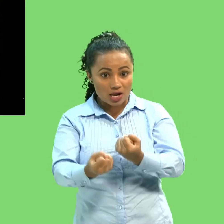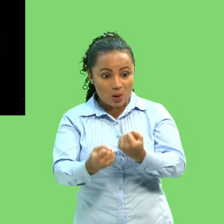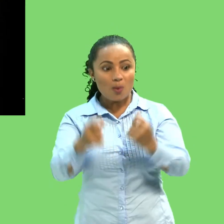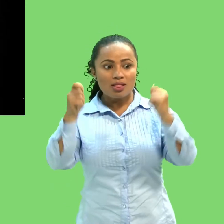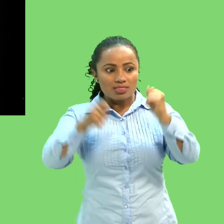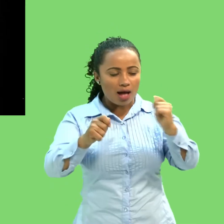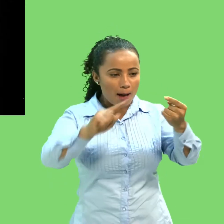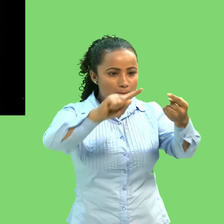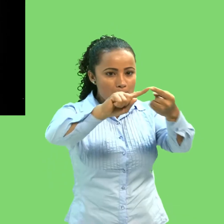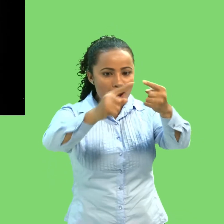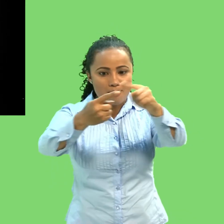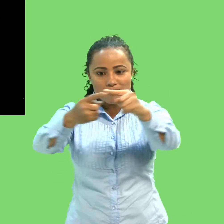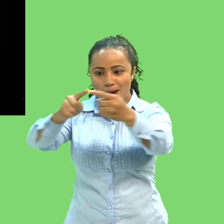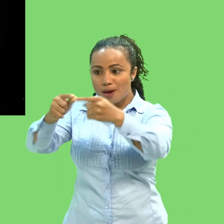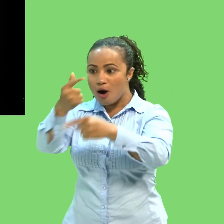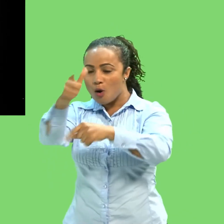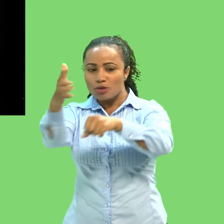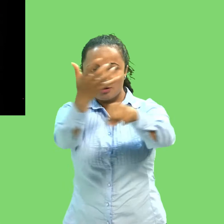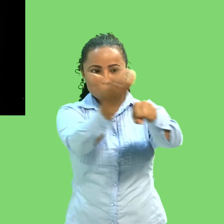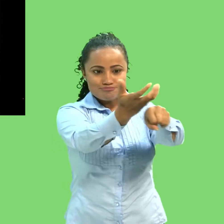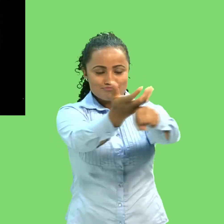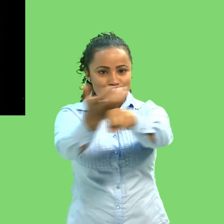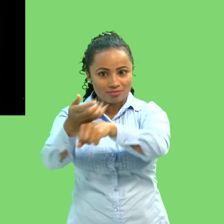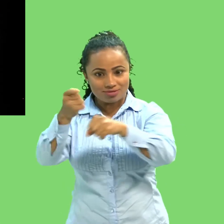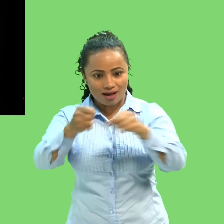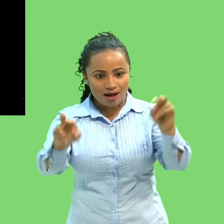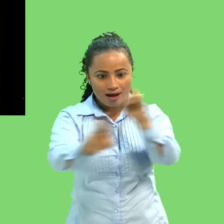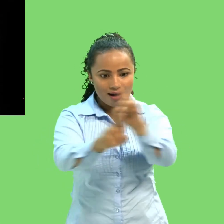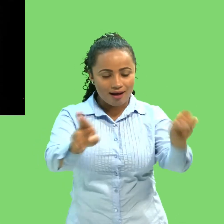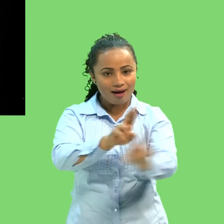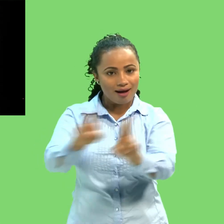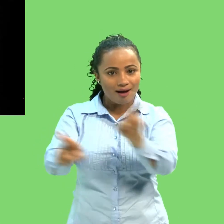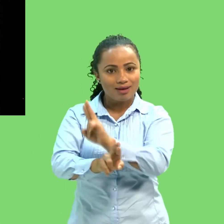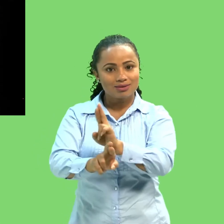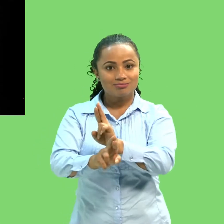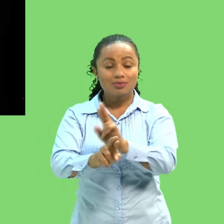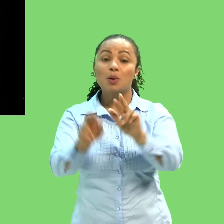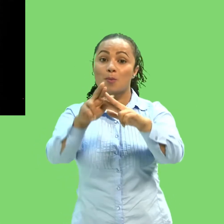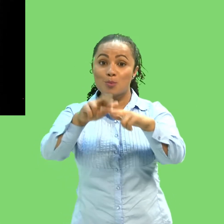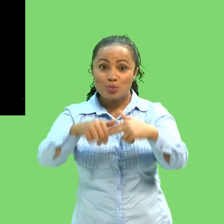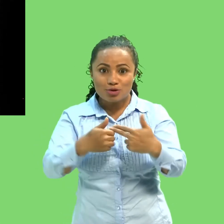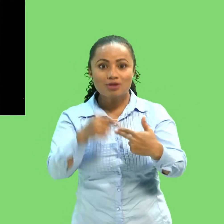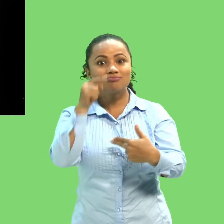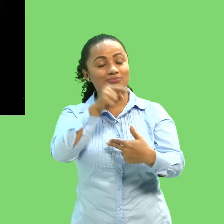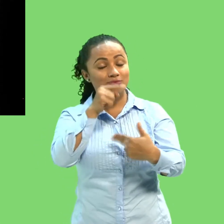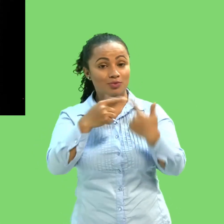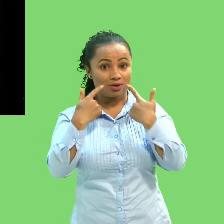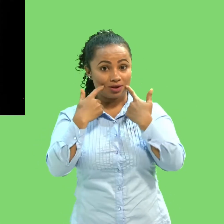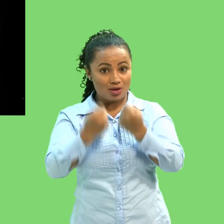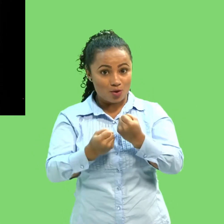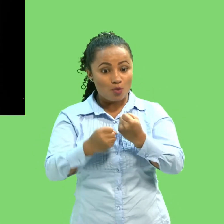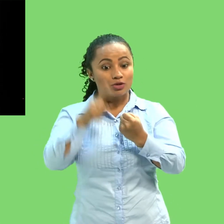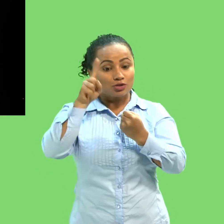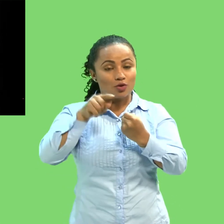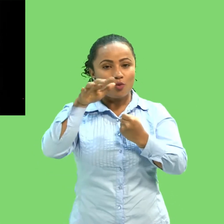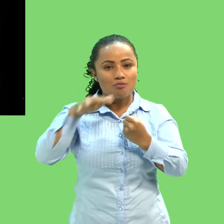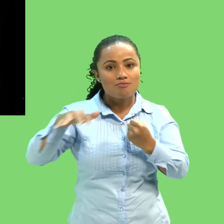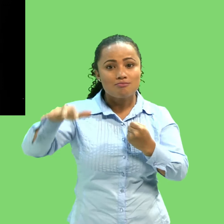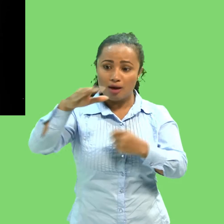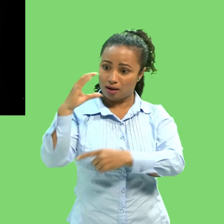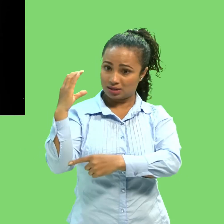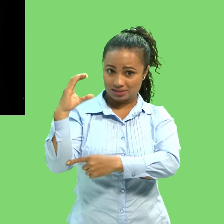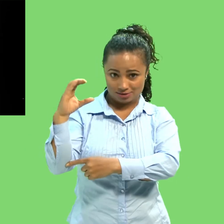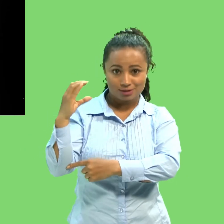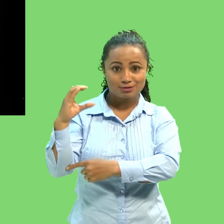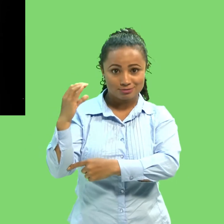com as outras disciplinas, reforça para a gente essa condição dela aqui, dela ser realmente uma teoria, um campo, né,